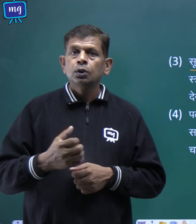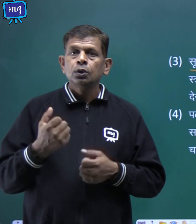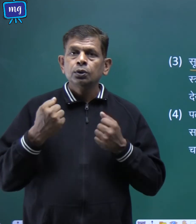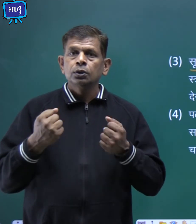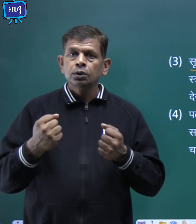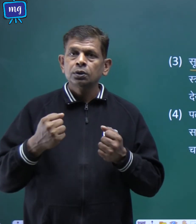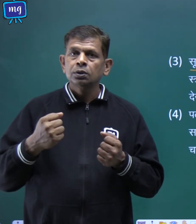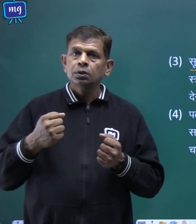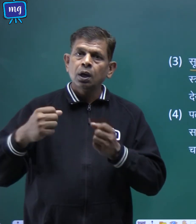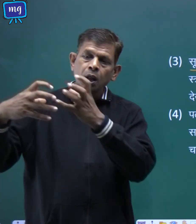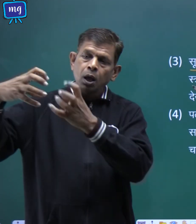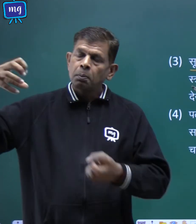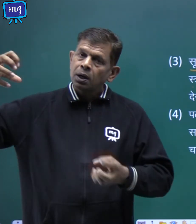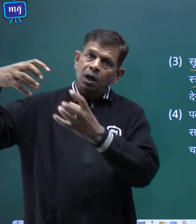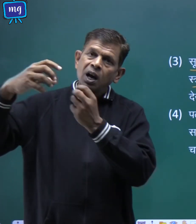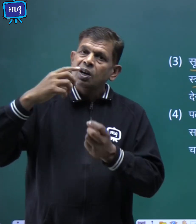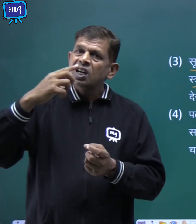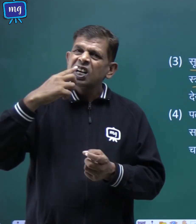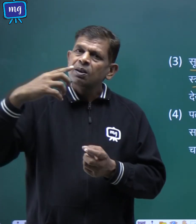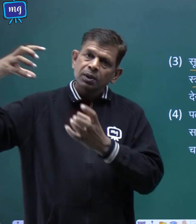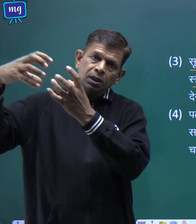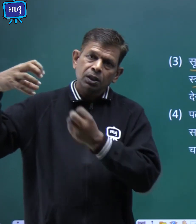शक्तिशाली प्रकाश स्रोत को